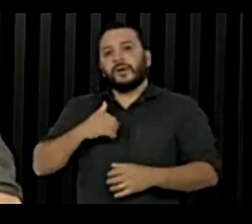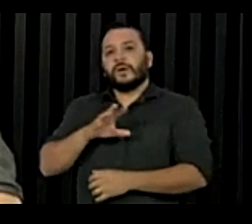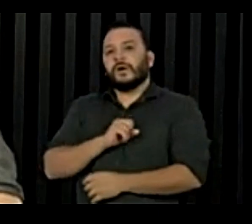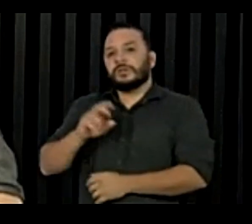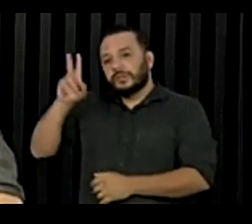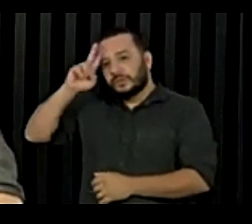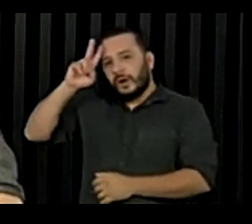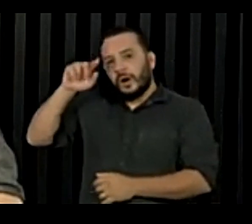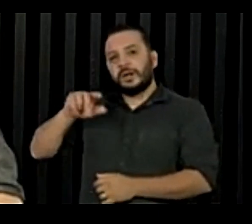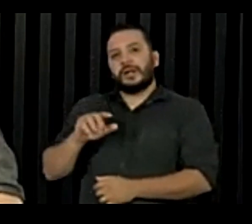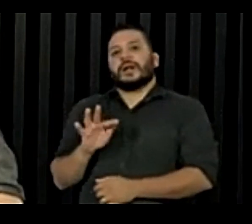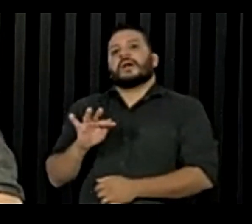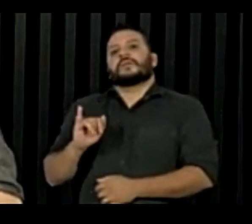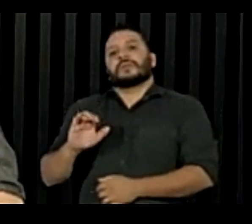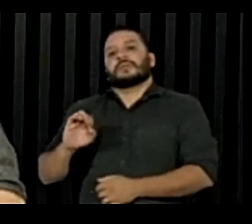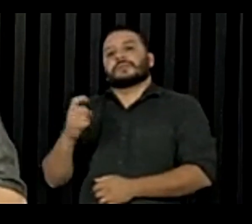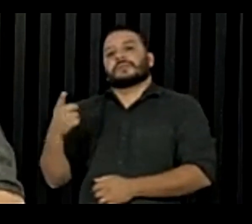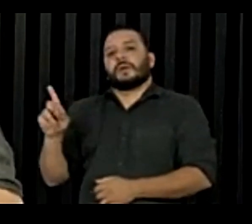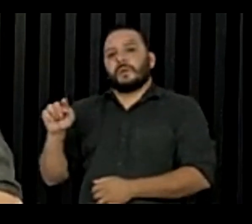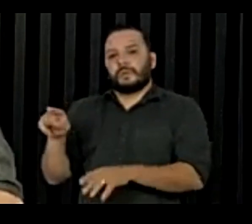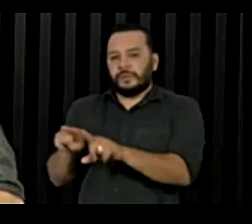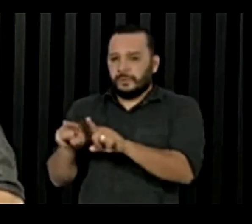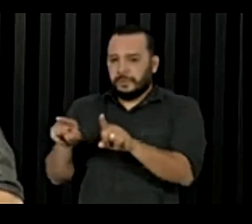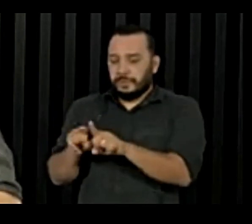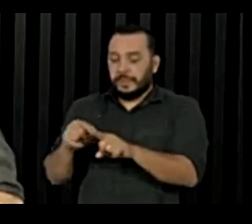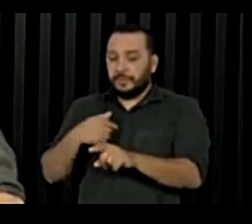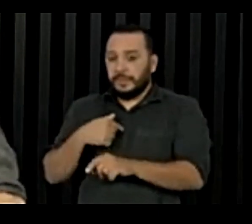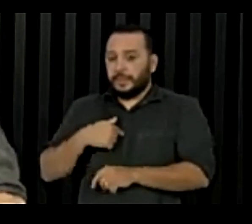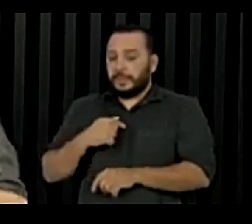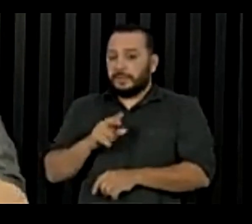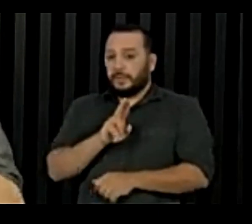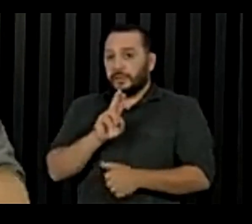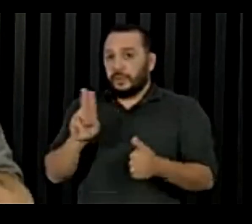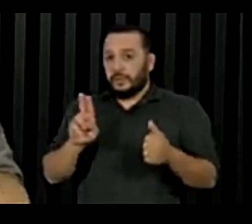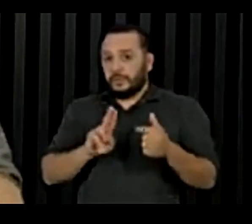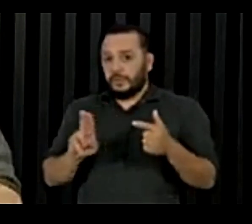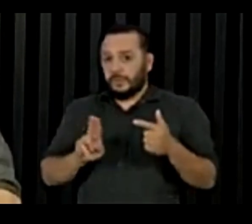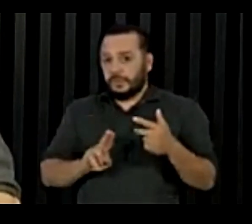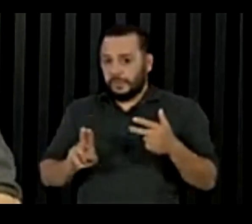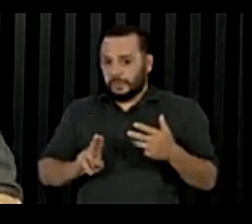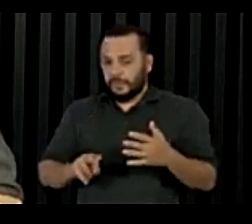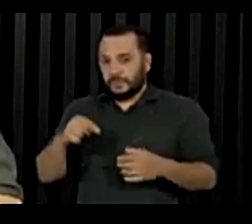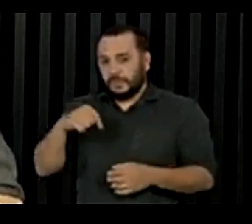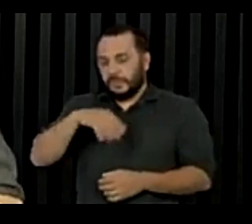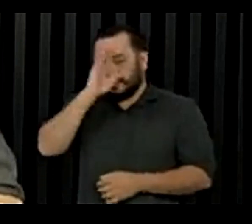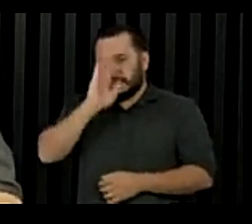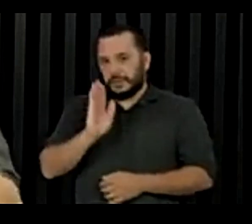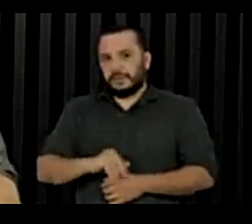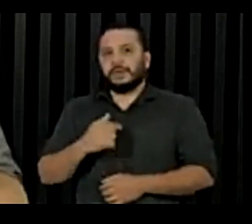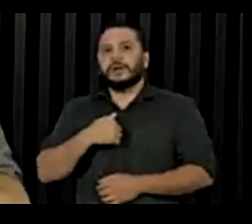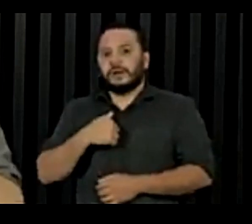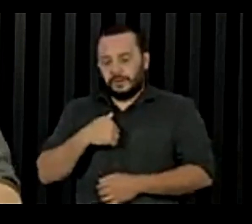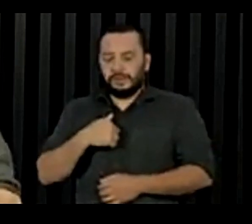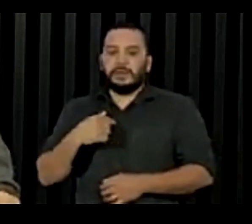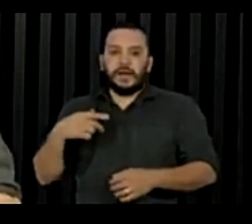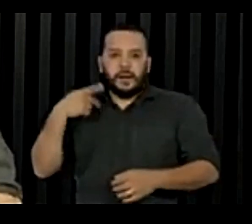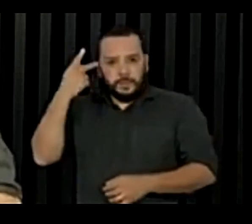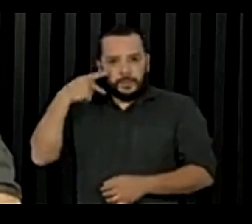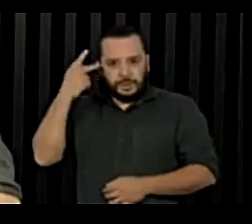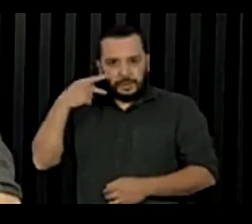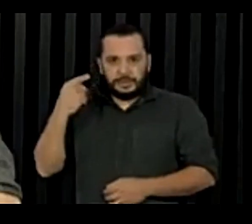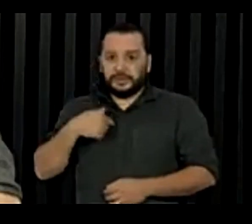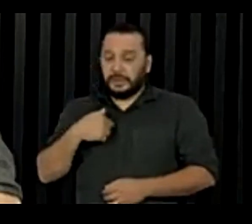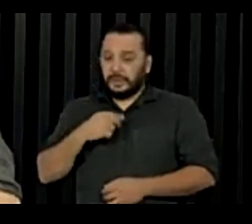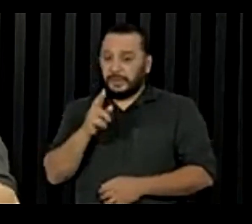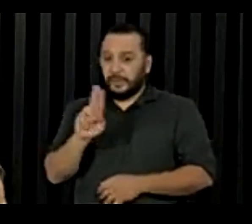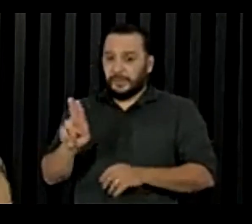tenso. Mas, assim, é difícil citar nomes, tá? Dentro do cenário brasileiro hoje, por exemplo, da política, é muito difícil